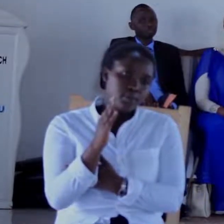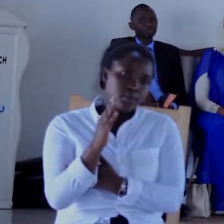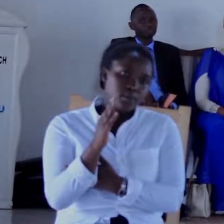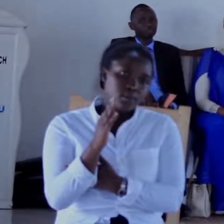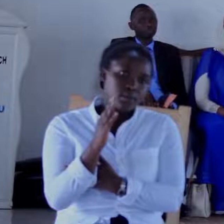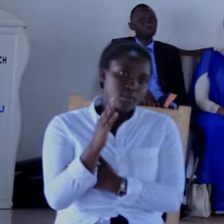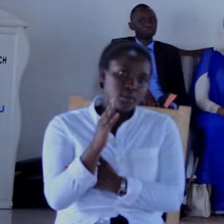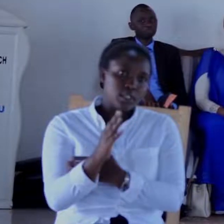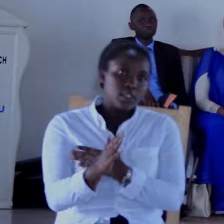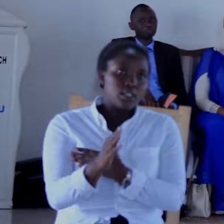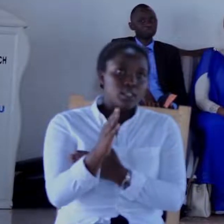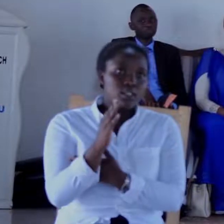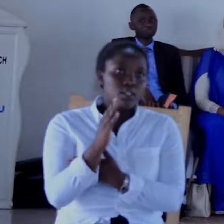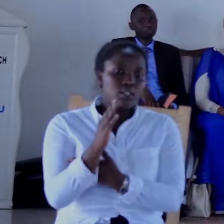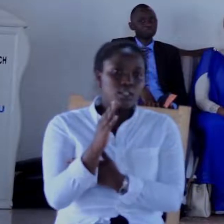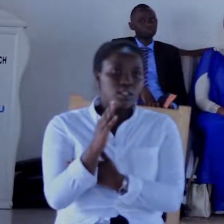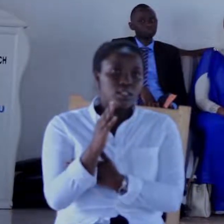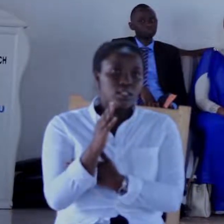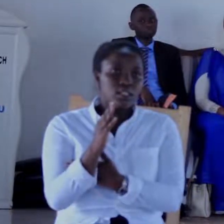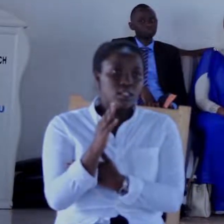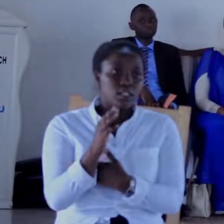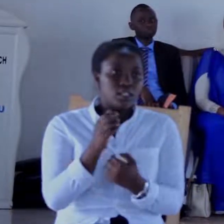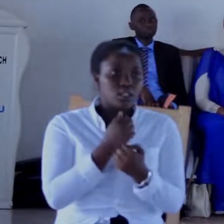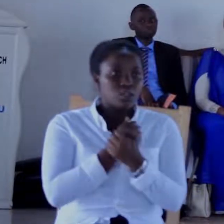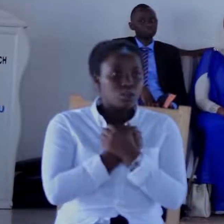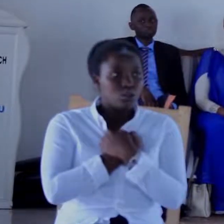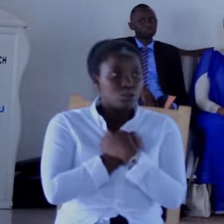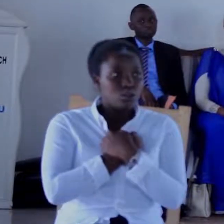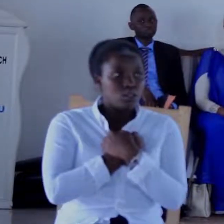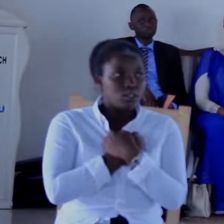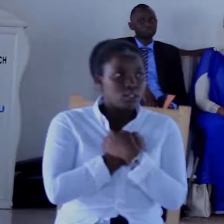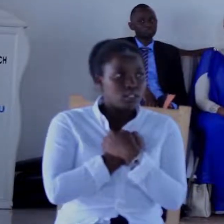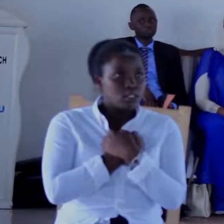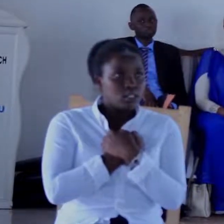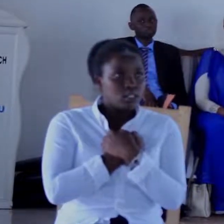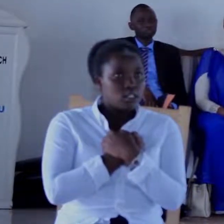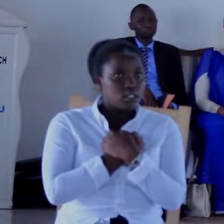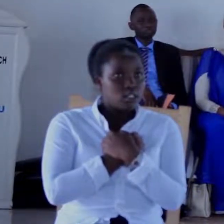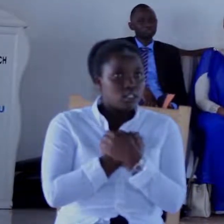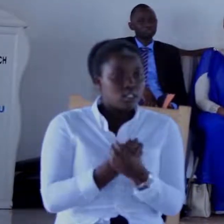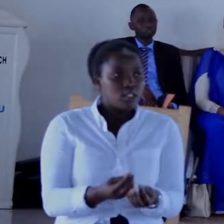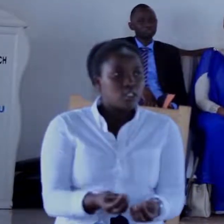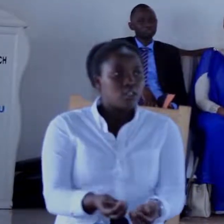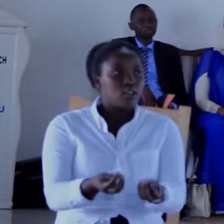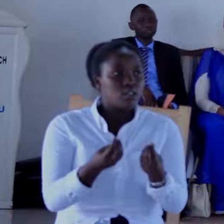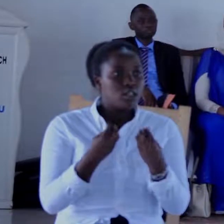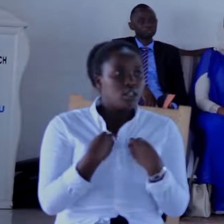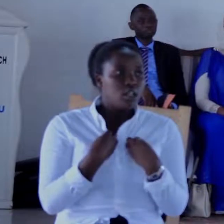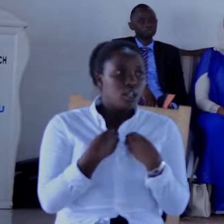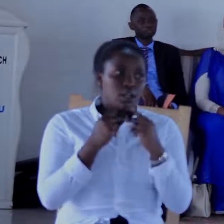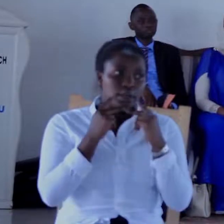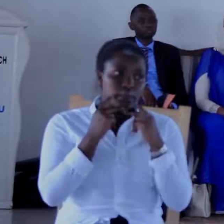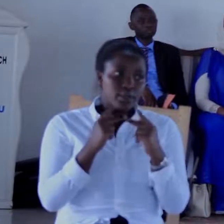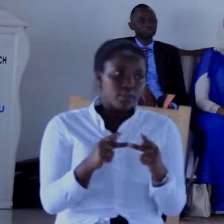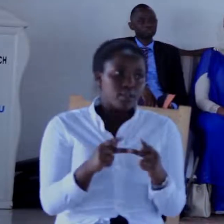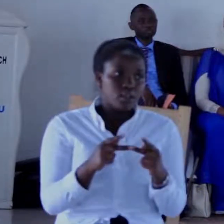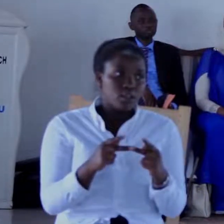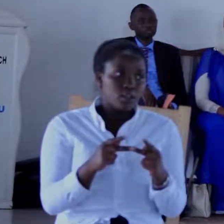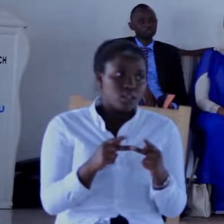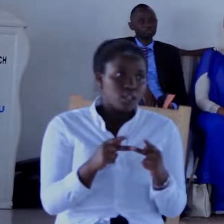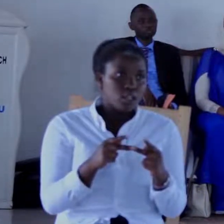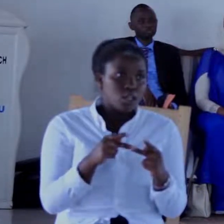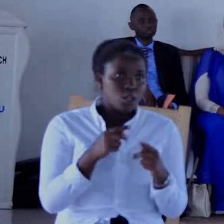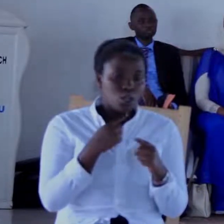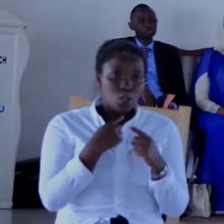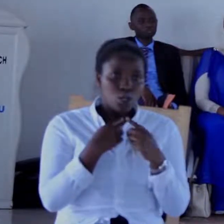neza Imana yatugiriye iduha amahirwe yo kuganira ku ijambo ry'Imana kugira